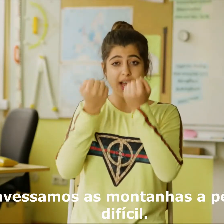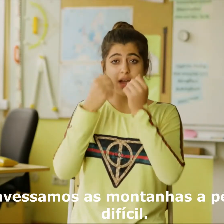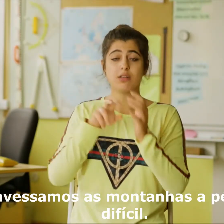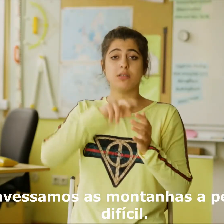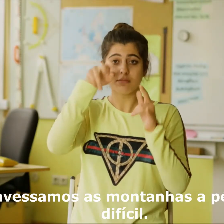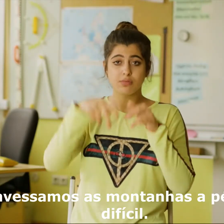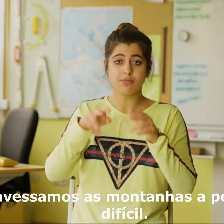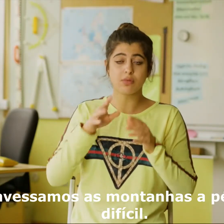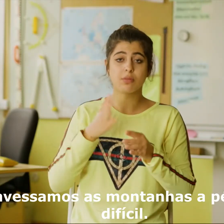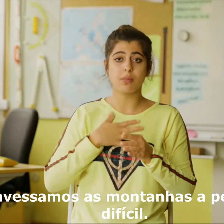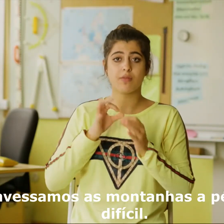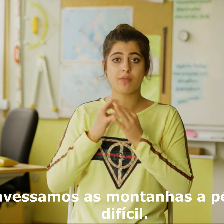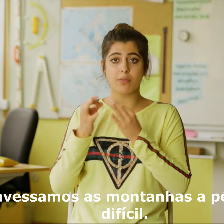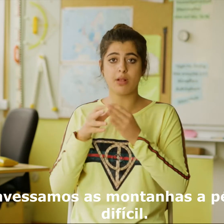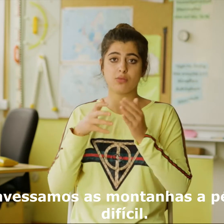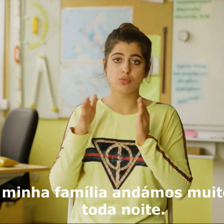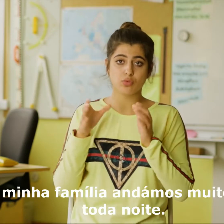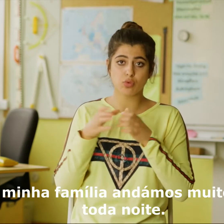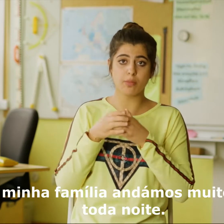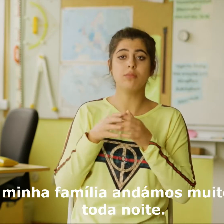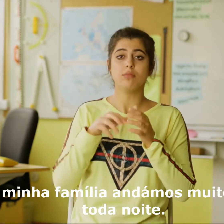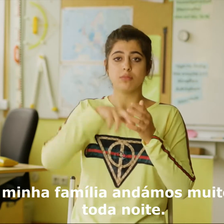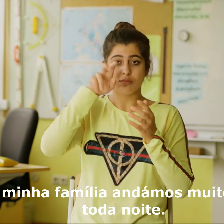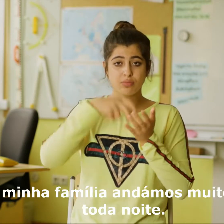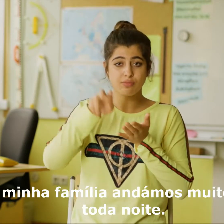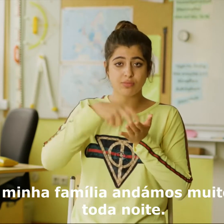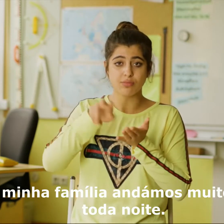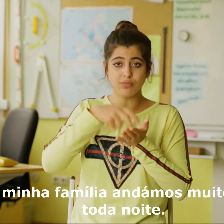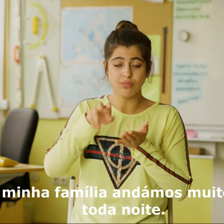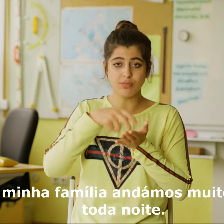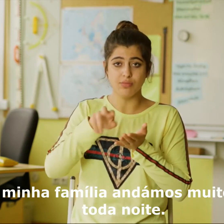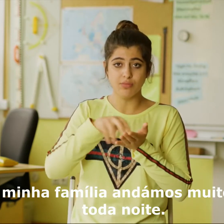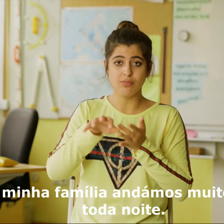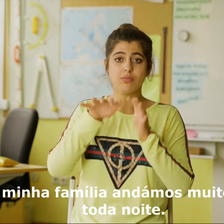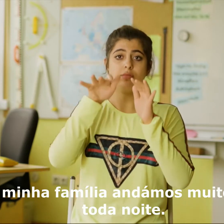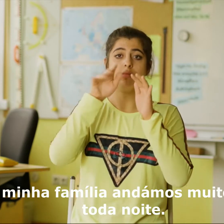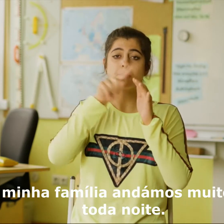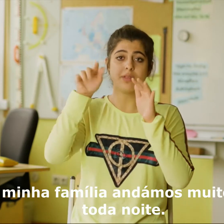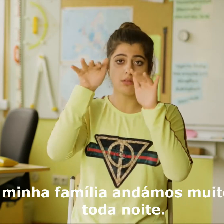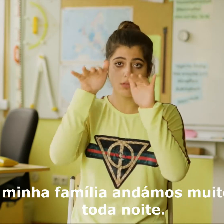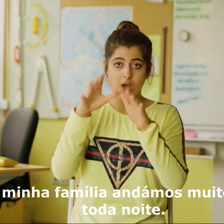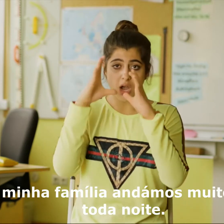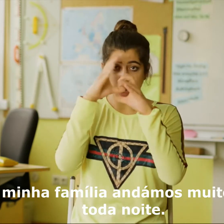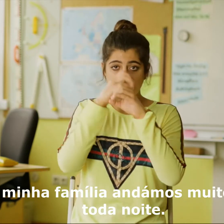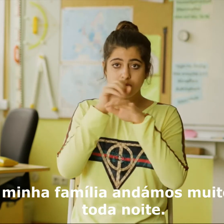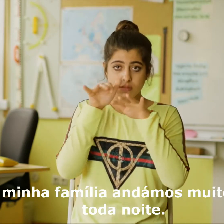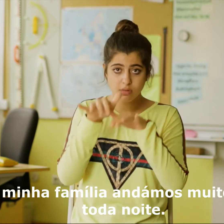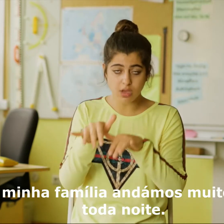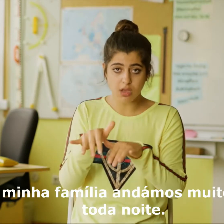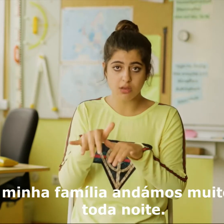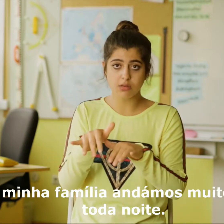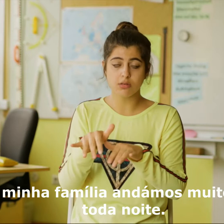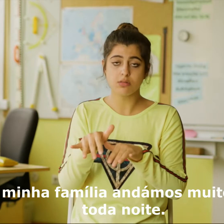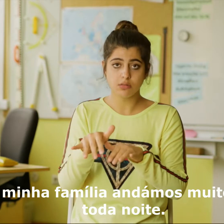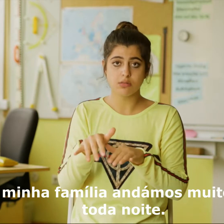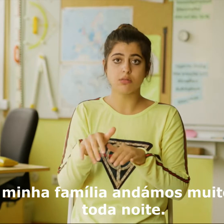pé, foi muito difícil. Eu com a minha família, tivemos de andar toda a noite.